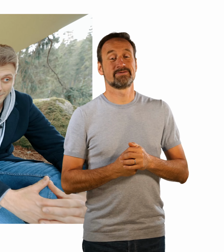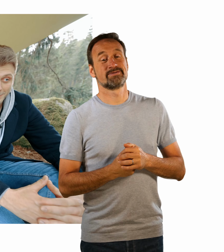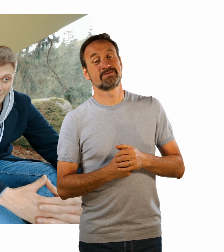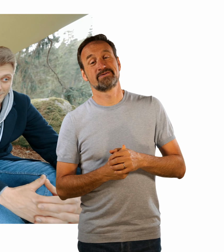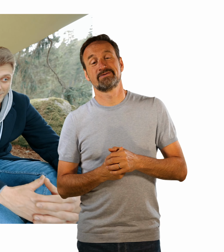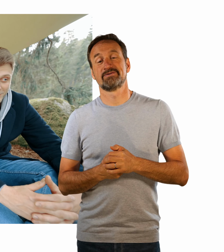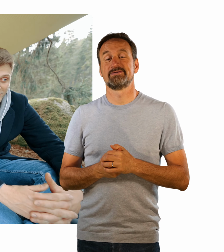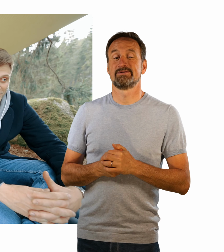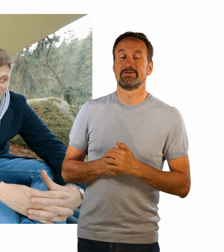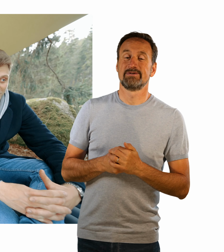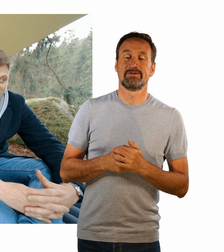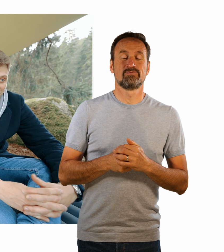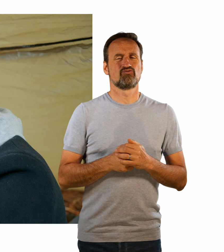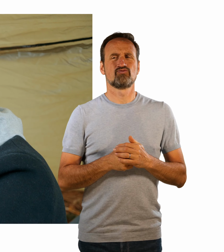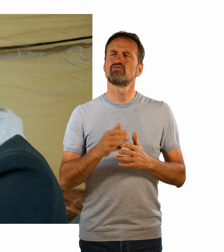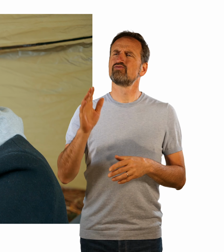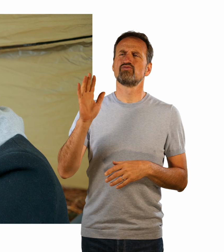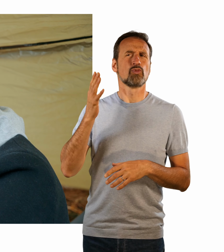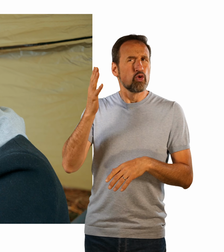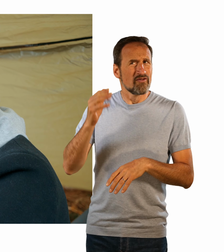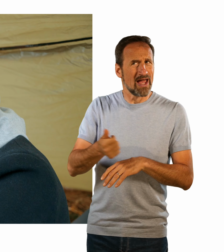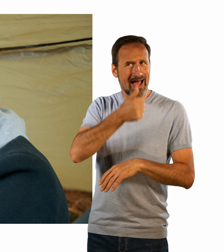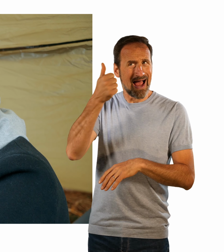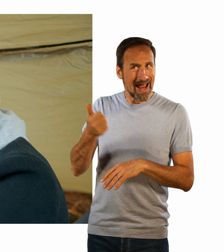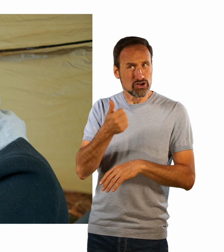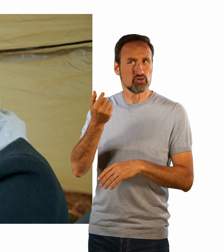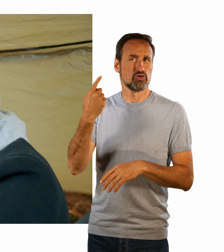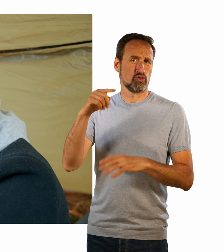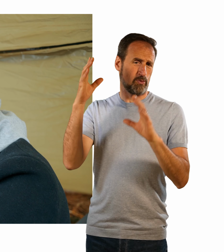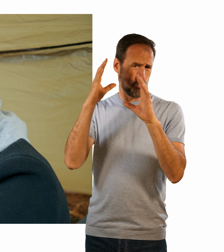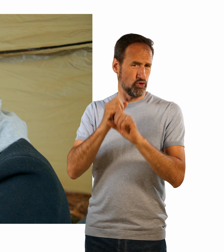Es wird ja eh wahrscheinlich, in einer Stunde ist es dunkel, gell? mhm.